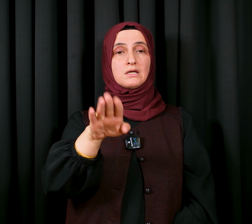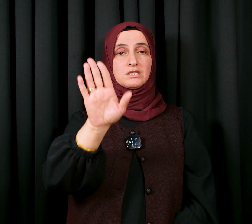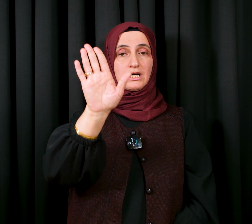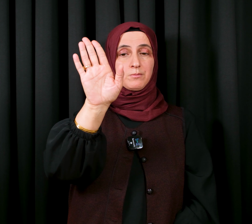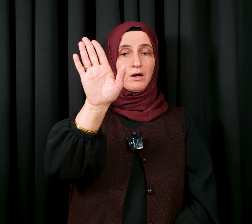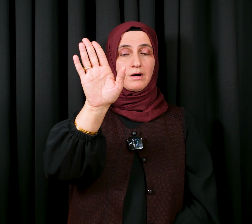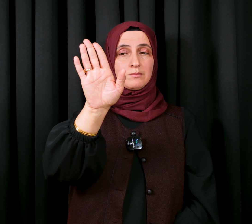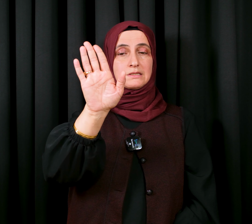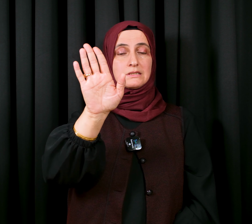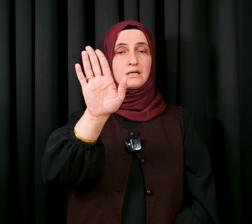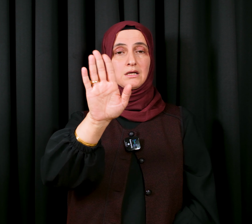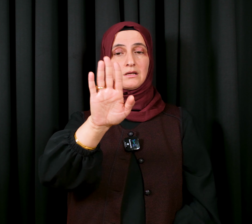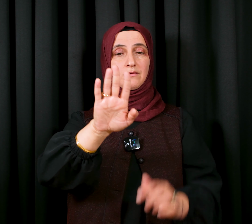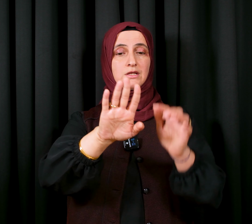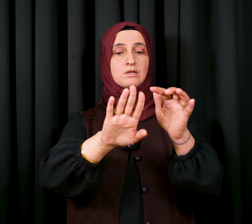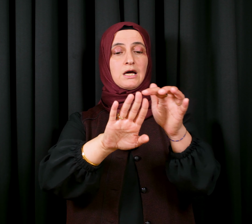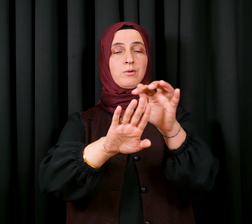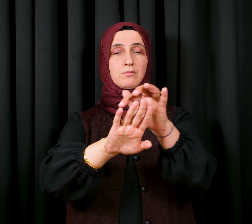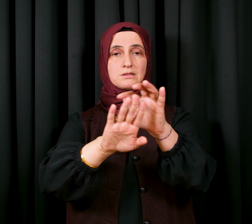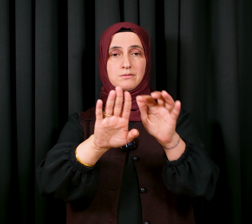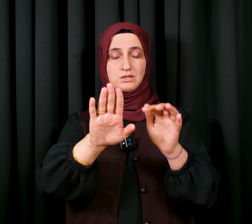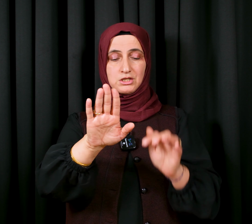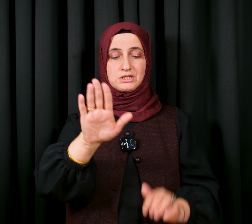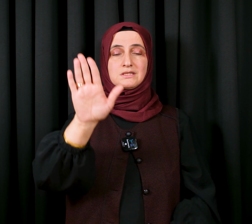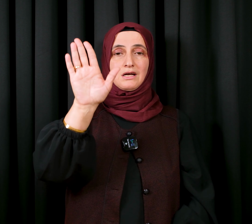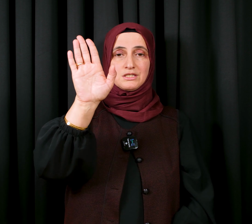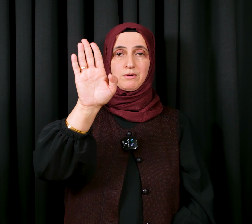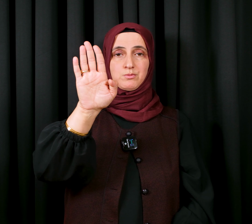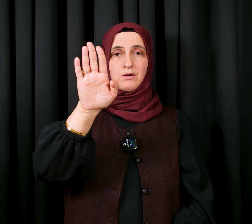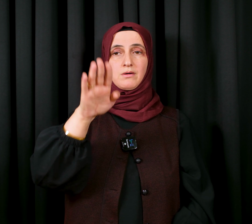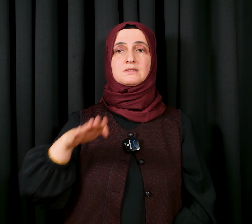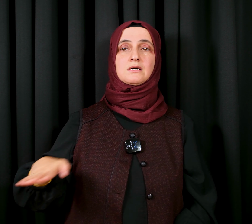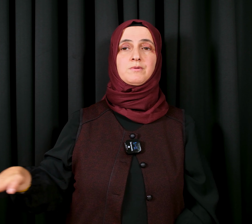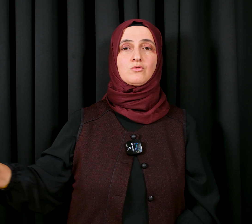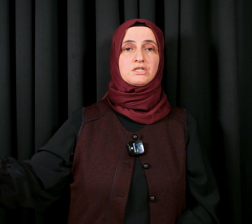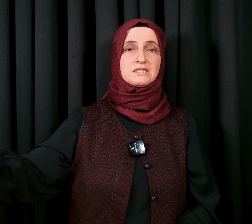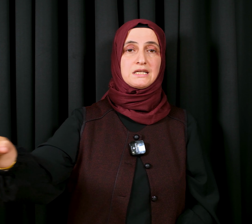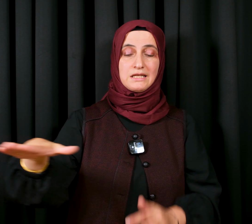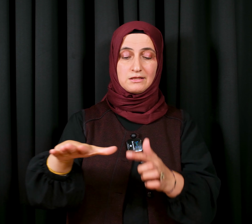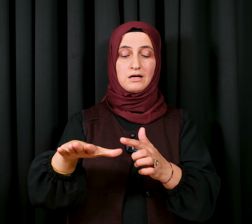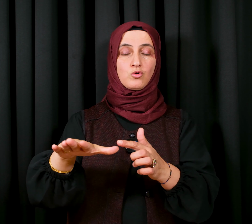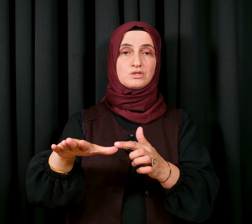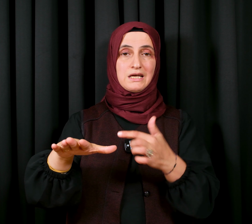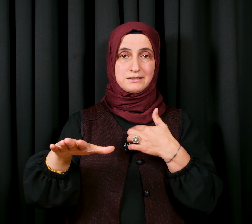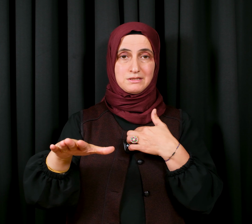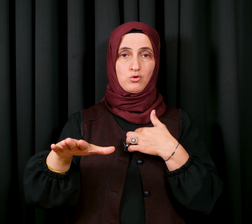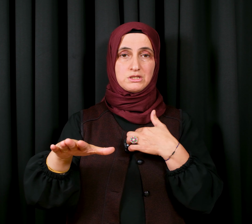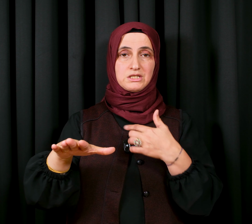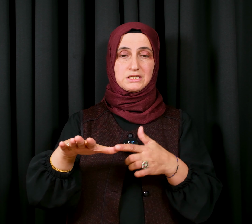işaret parmağımız ve diğer parmaklarımız açık. Sadece baş parmağımız kapalı olacak şekilde, daha doğrusu kendimizi gösterecek